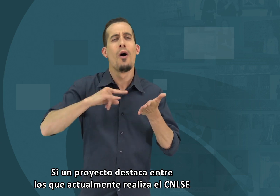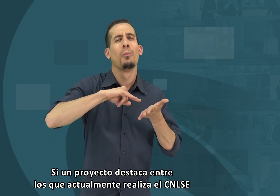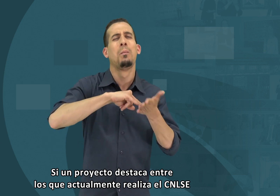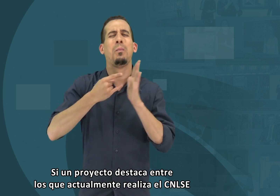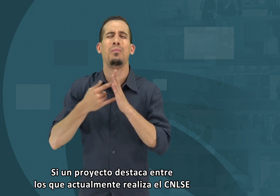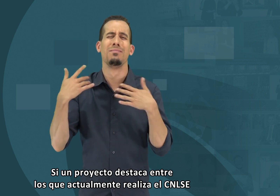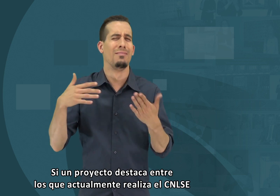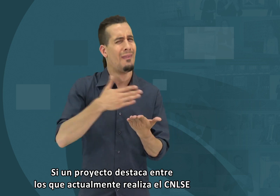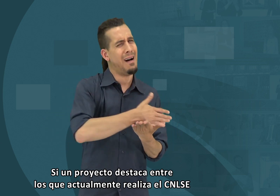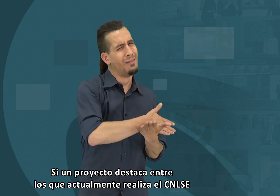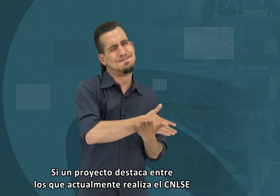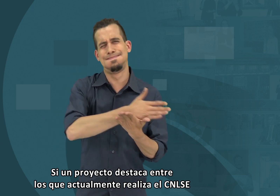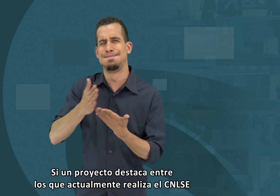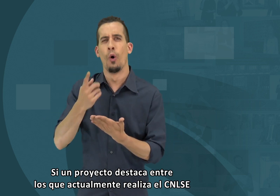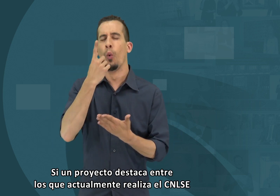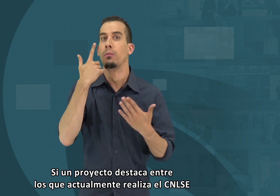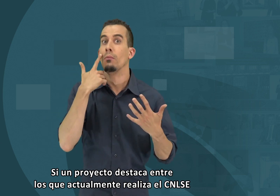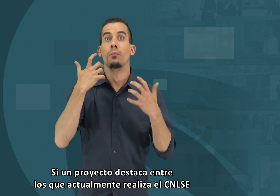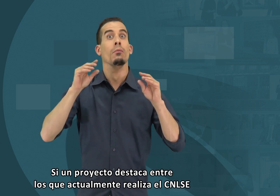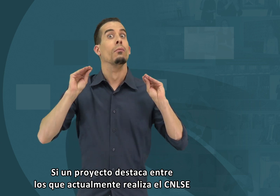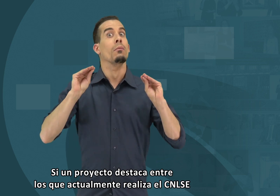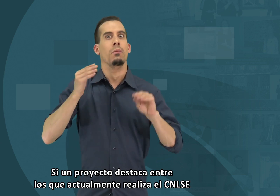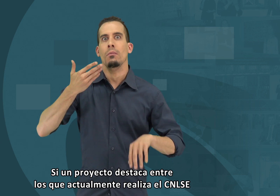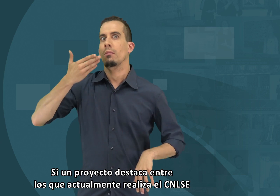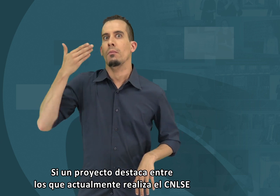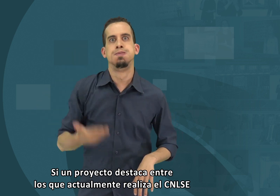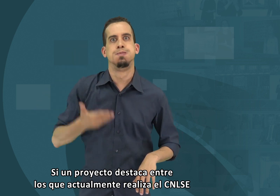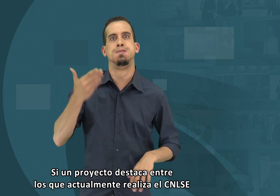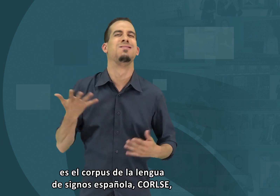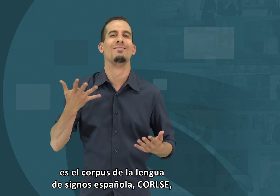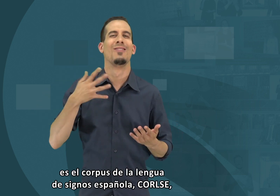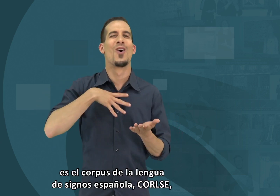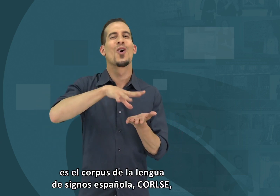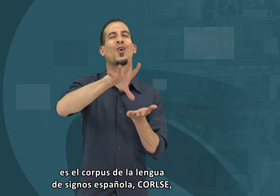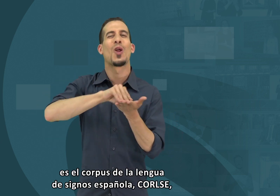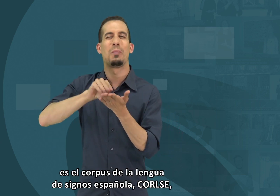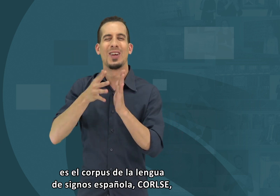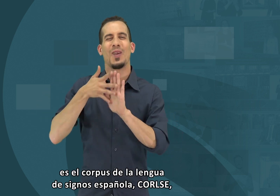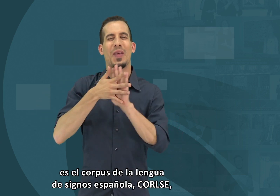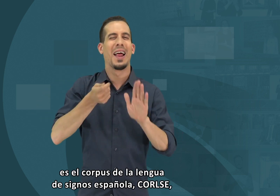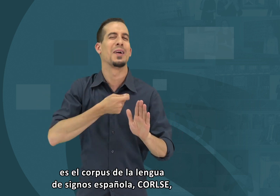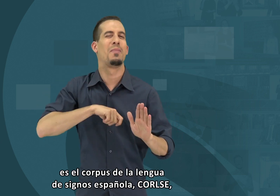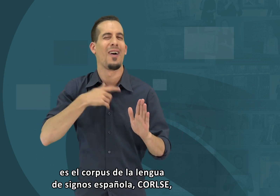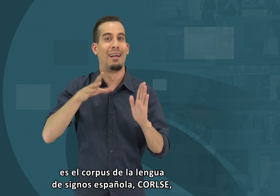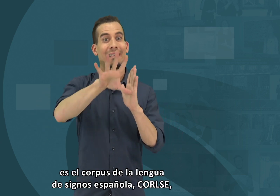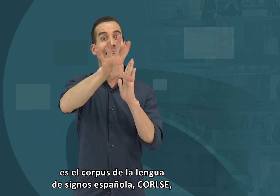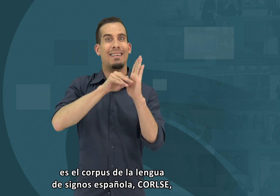Si un proyecto destaca entre los que actualmente realiza el CENELSE es el Corpus de la Lengua de Signos Española,